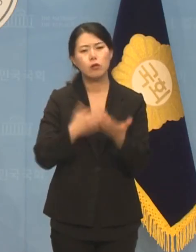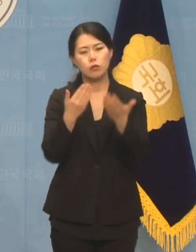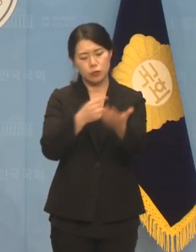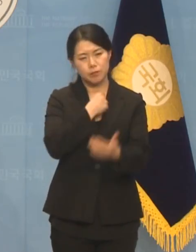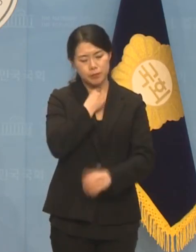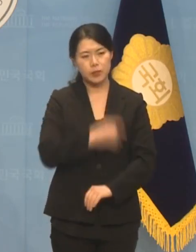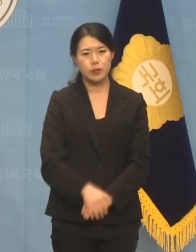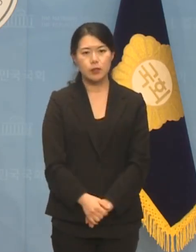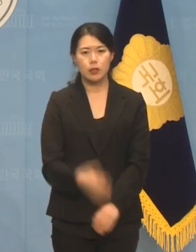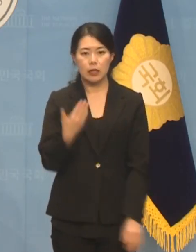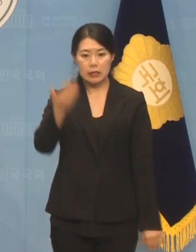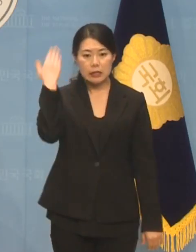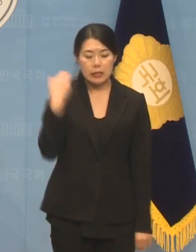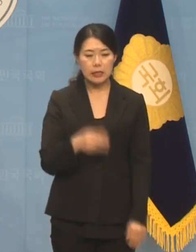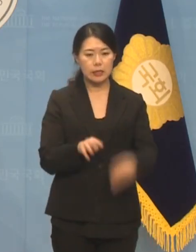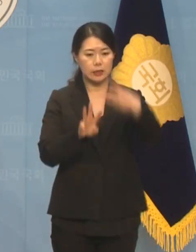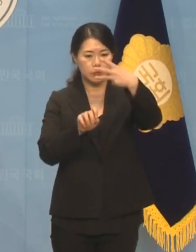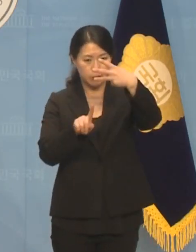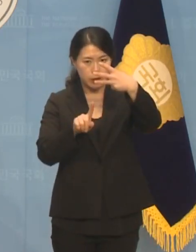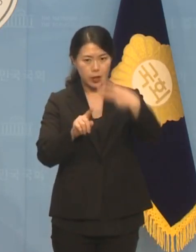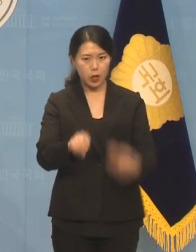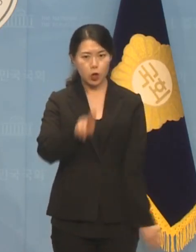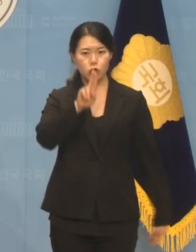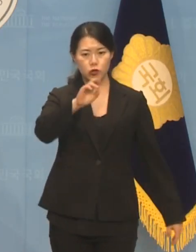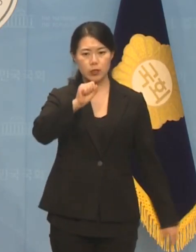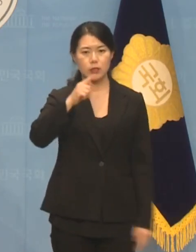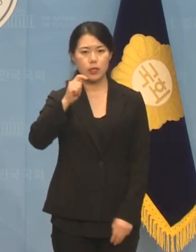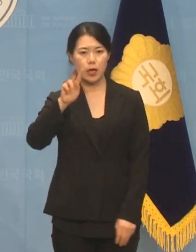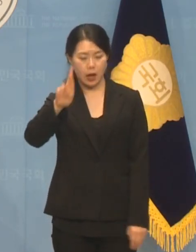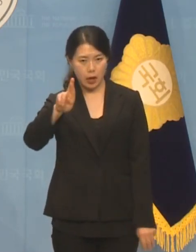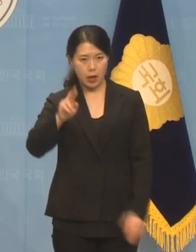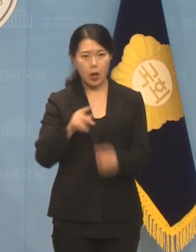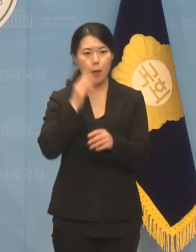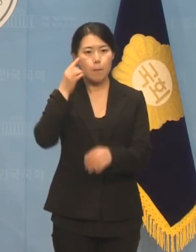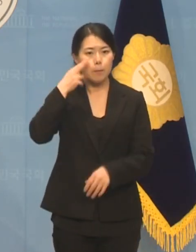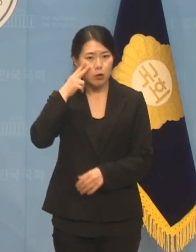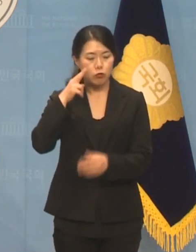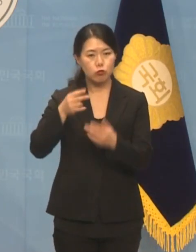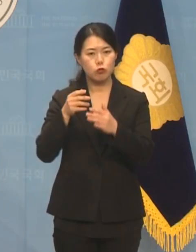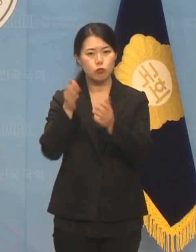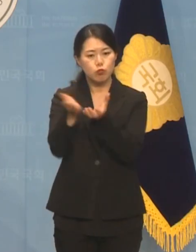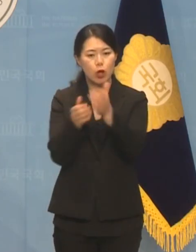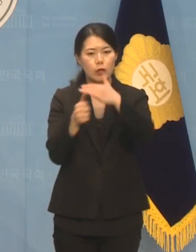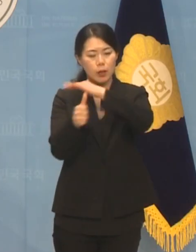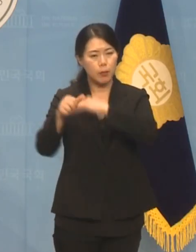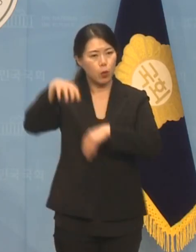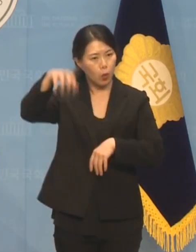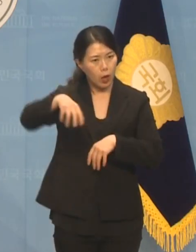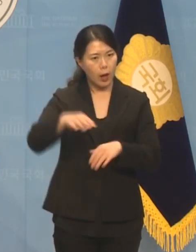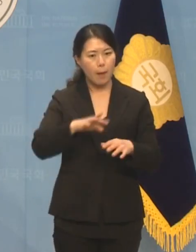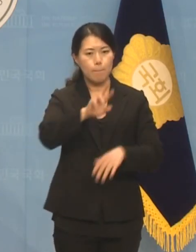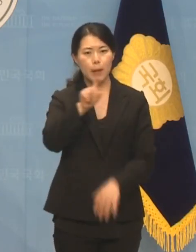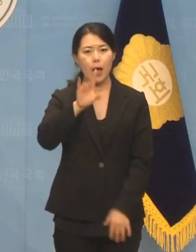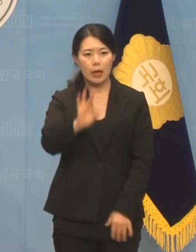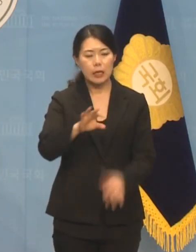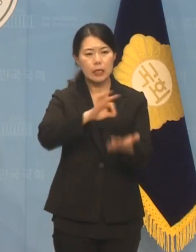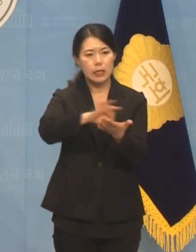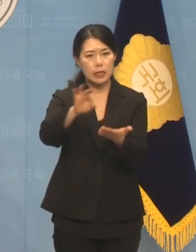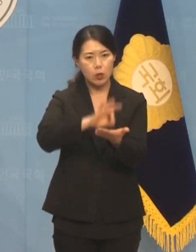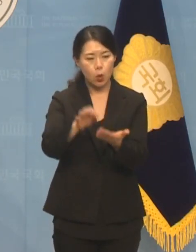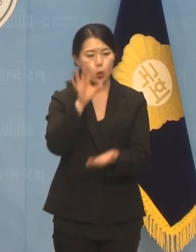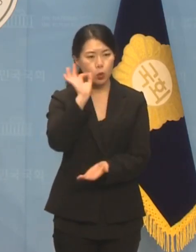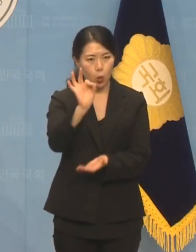짚어보겠습니다. 지난 31일 USTR 미국 무역대표부가 망 이용료는 디지털